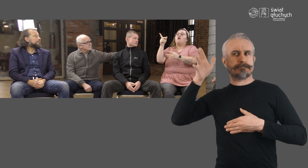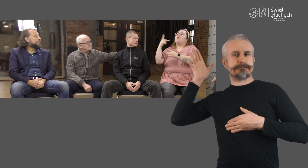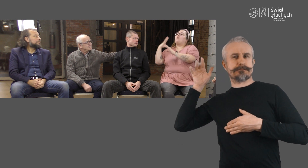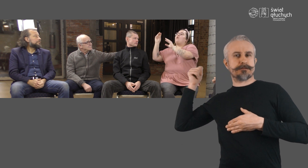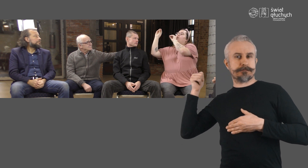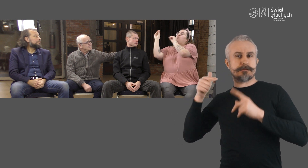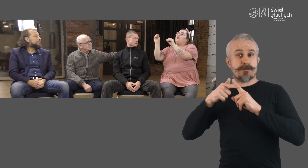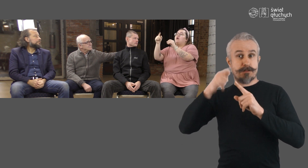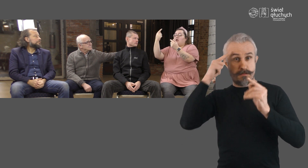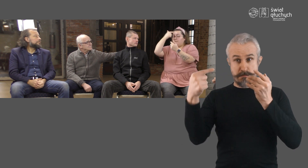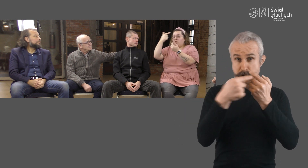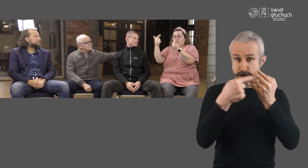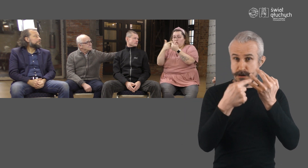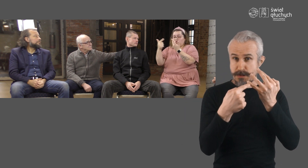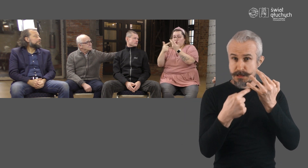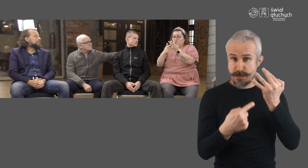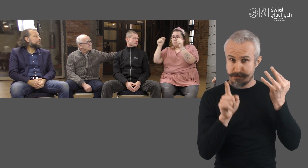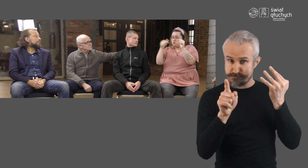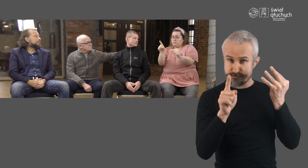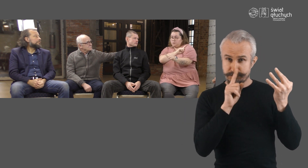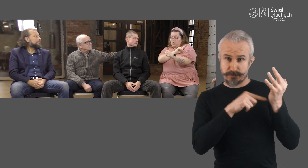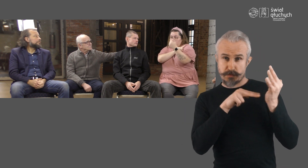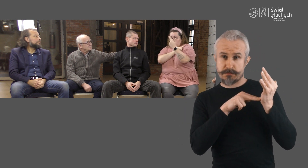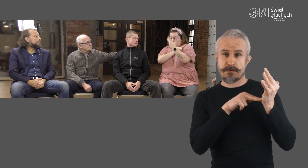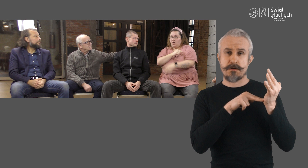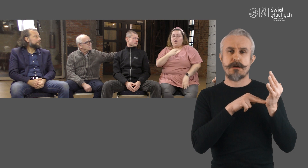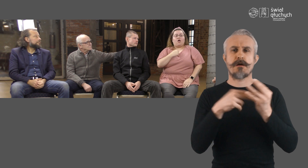no, na przykład moja babcia, mój dziadek, oni ich uczyli,